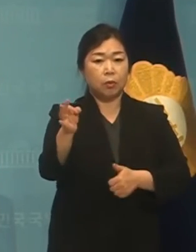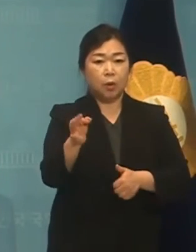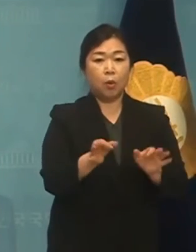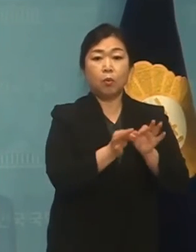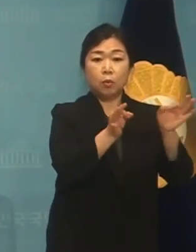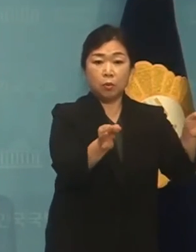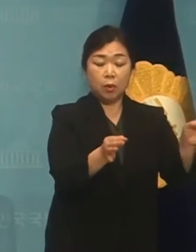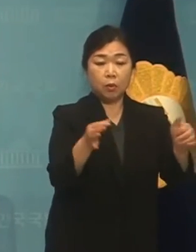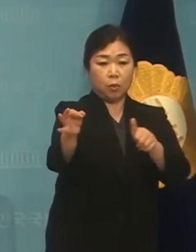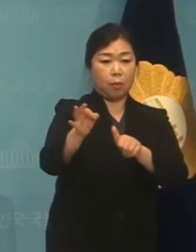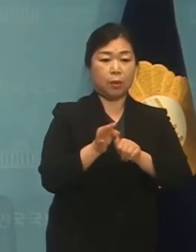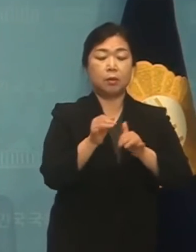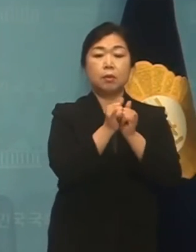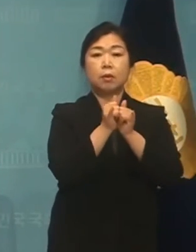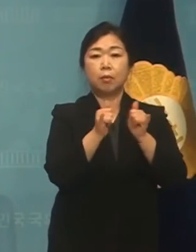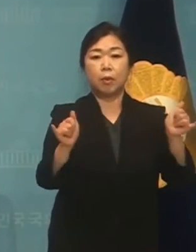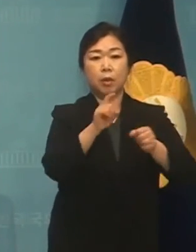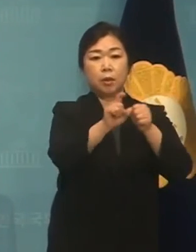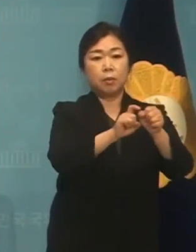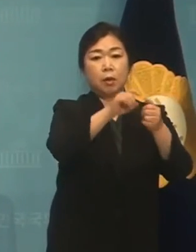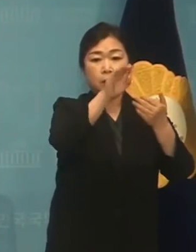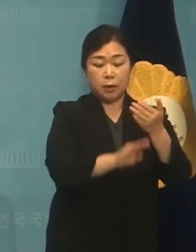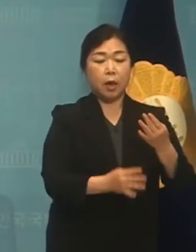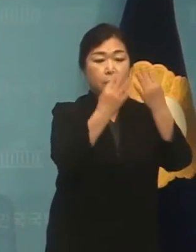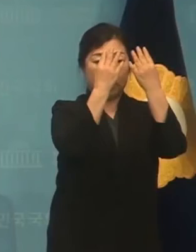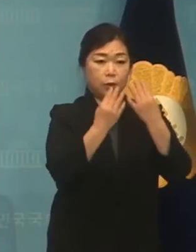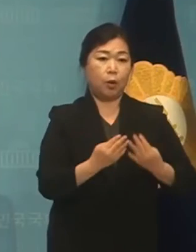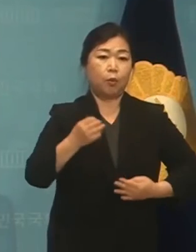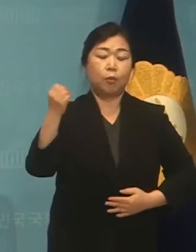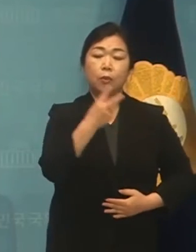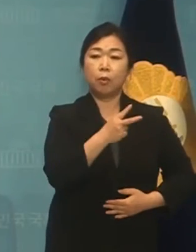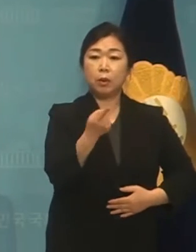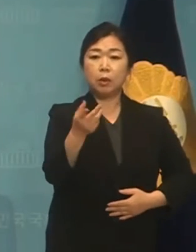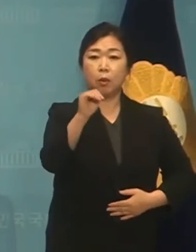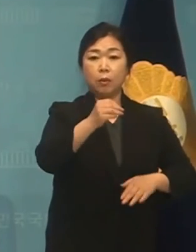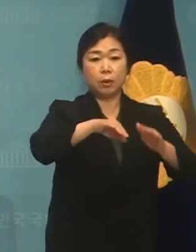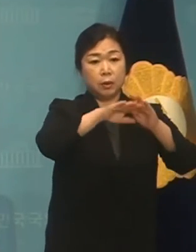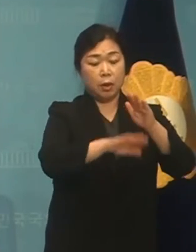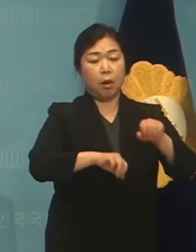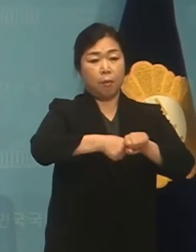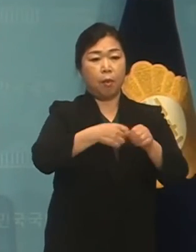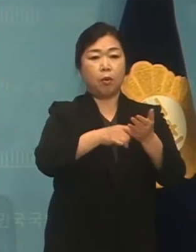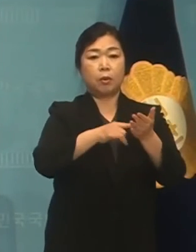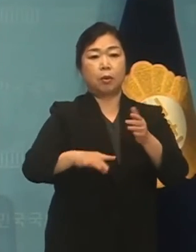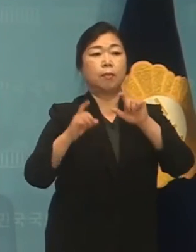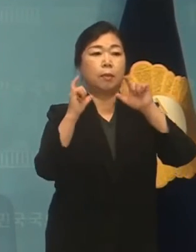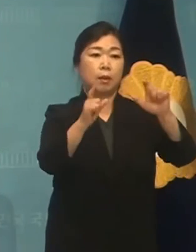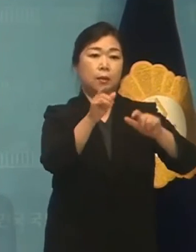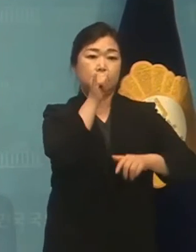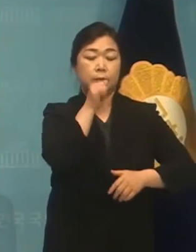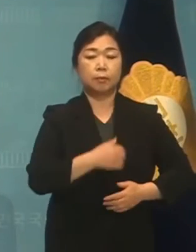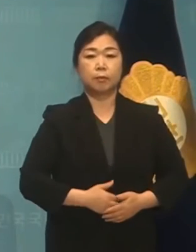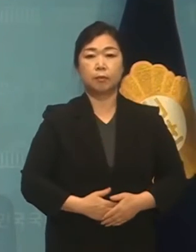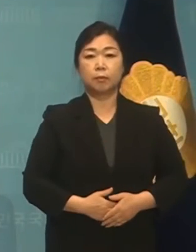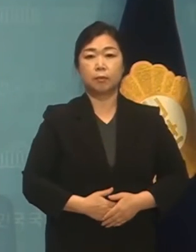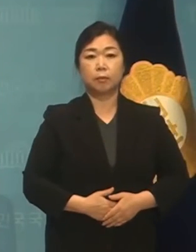교부하거나 지급한 자는 10년 이하의 징역 또는 1억 원 이하의 벌금에 처하도록 규정하고